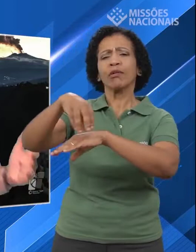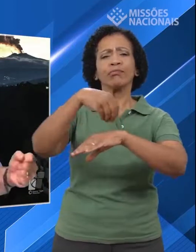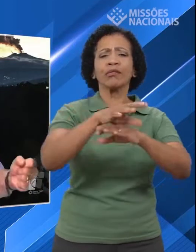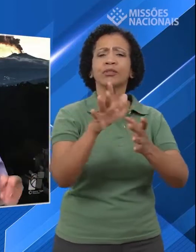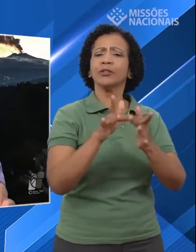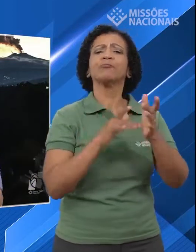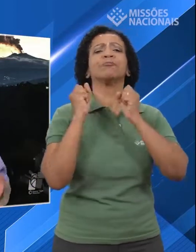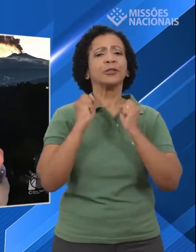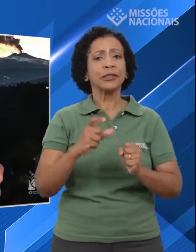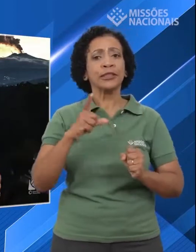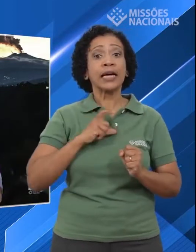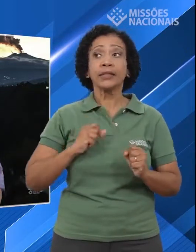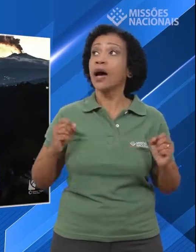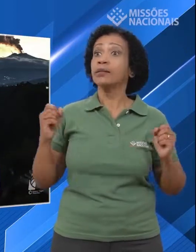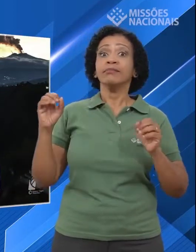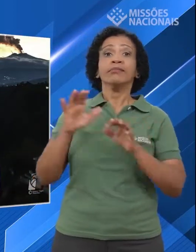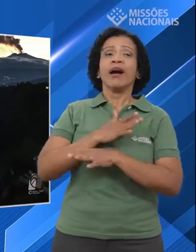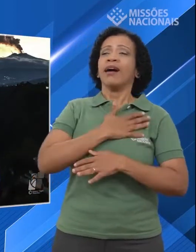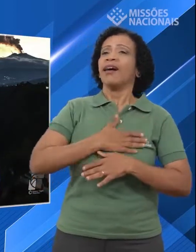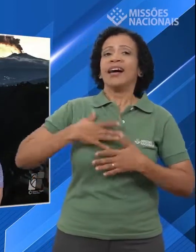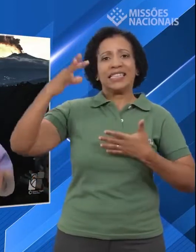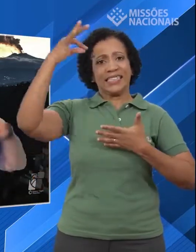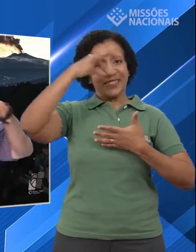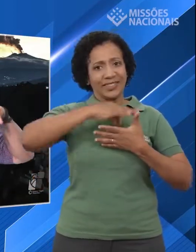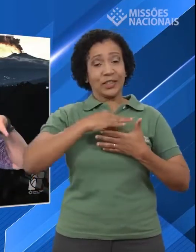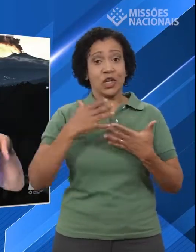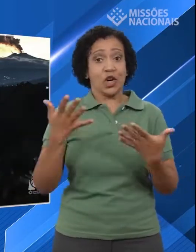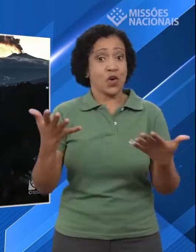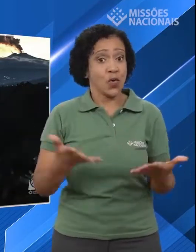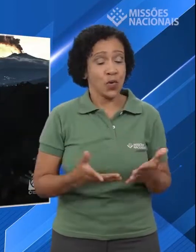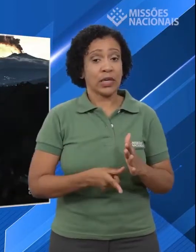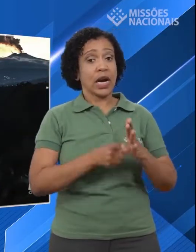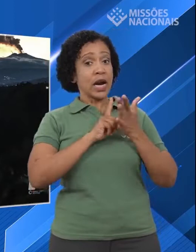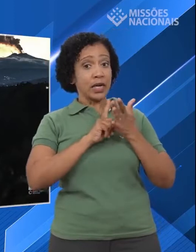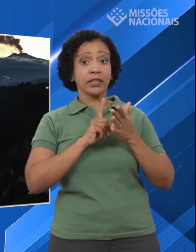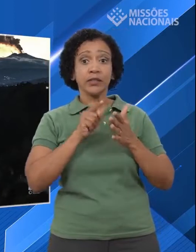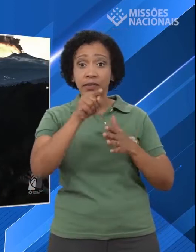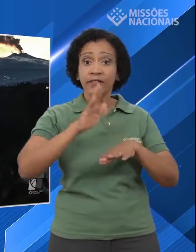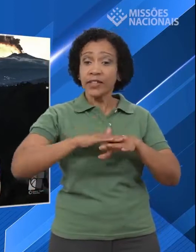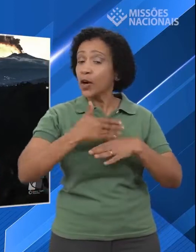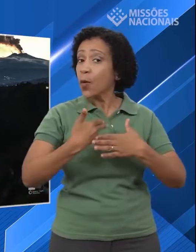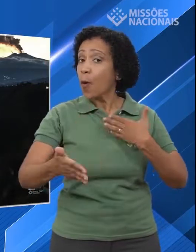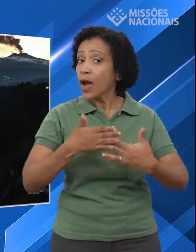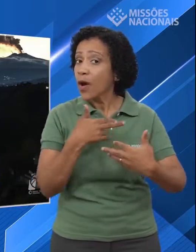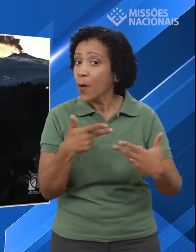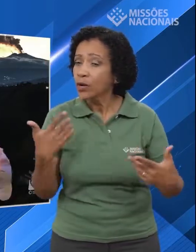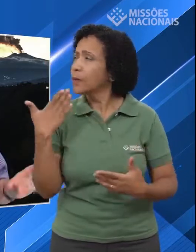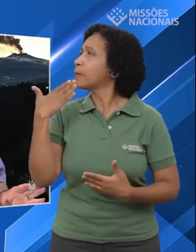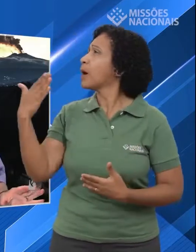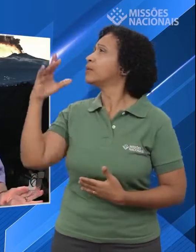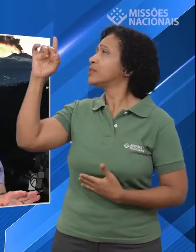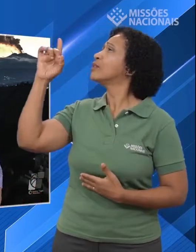alegria e paz e poder quando compartilhamos cristo com os outros quando estamos cheios do espírito santo